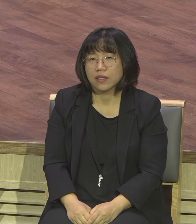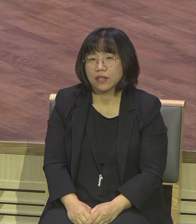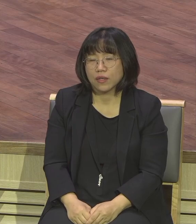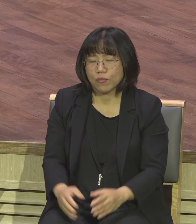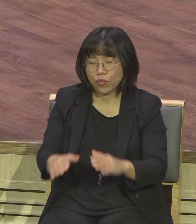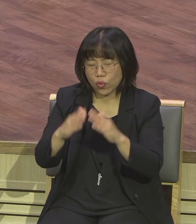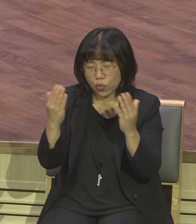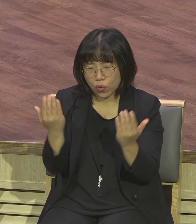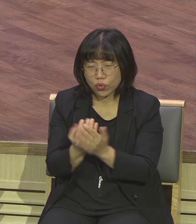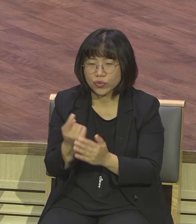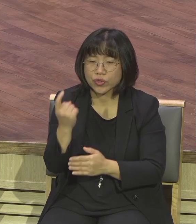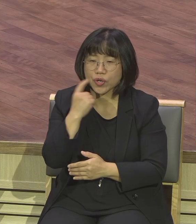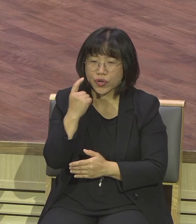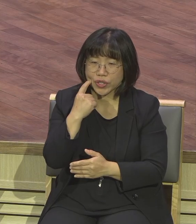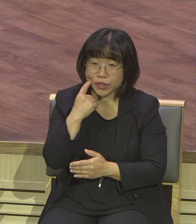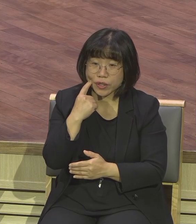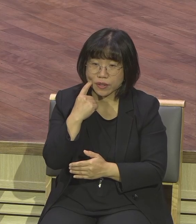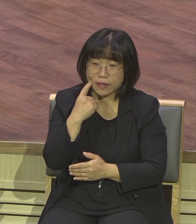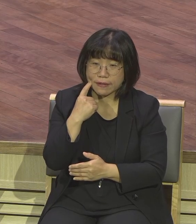다 거짓이에요.